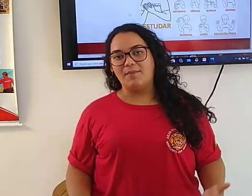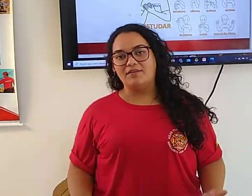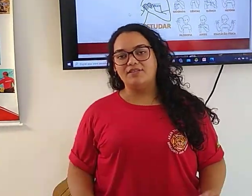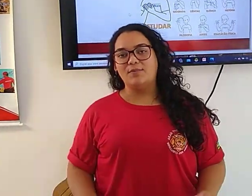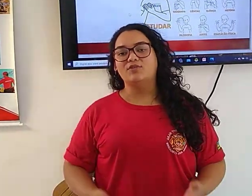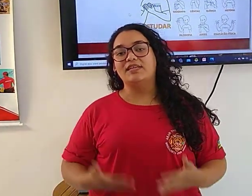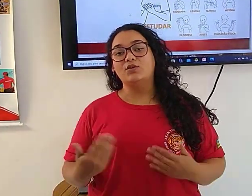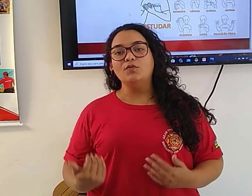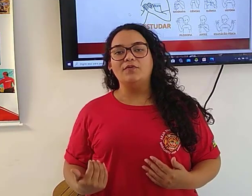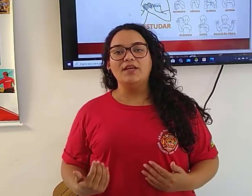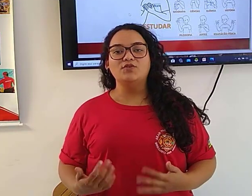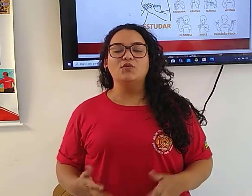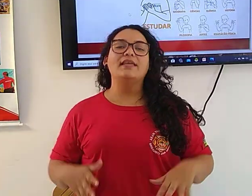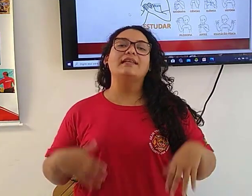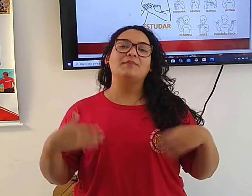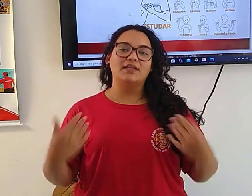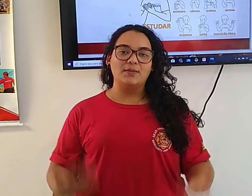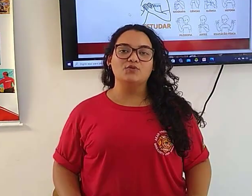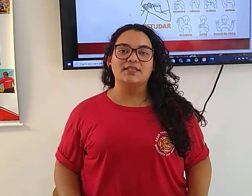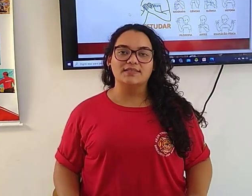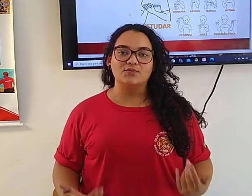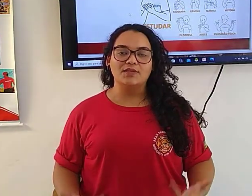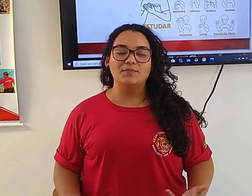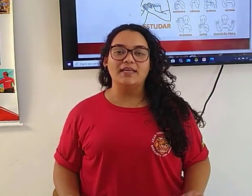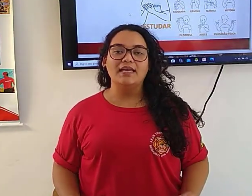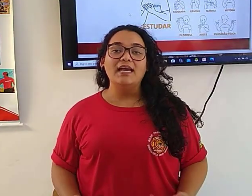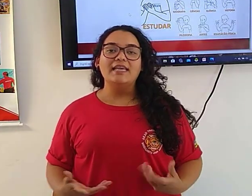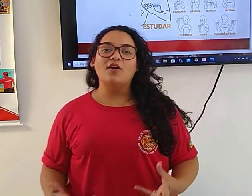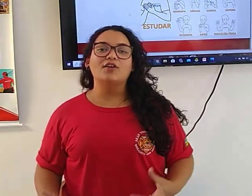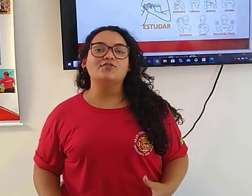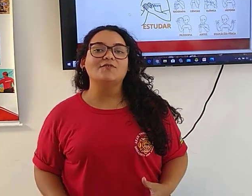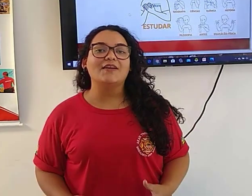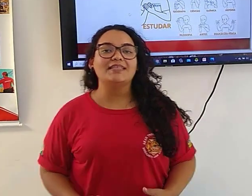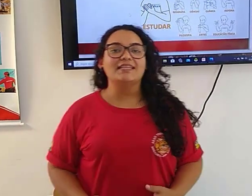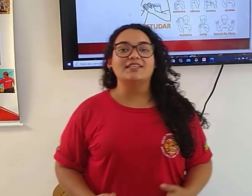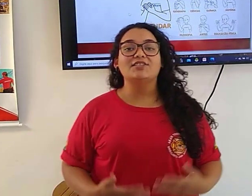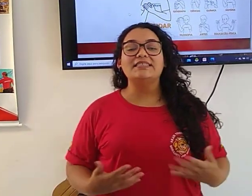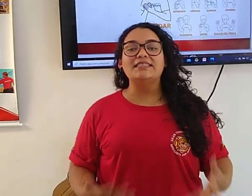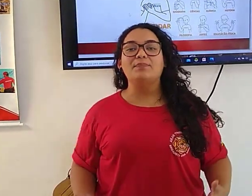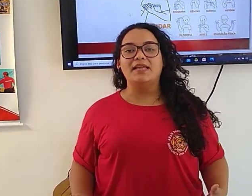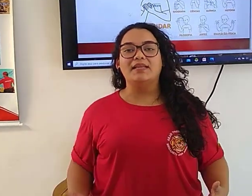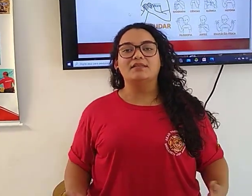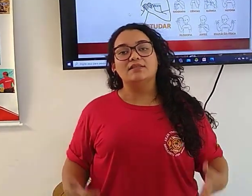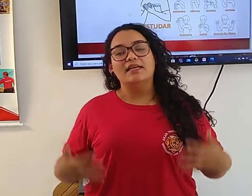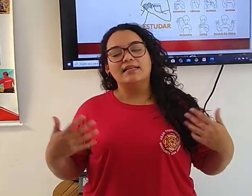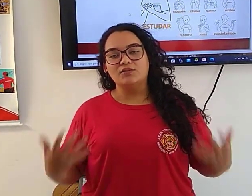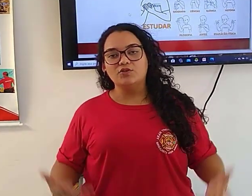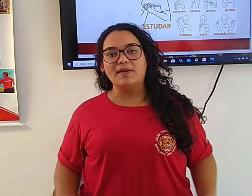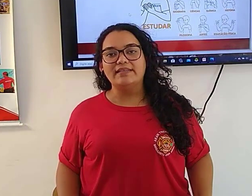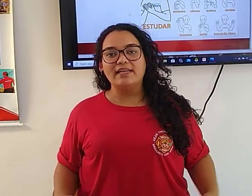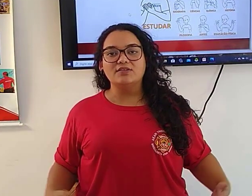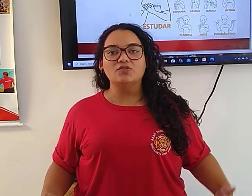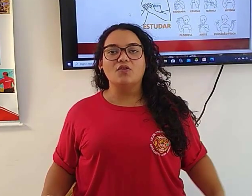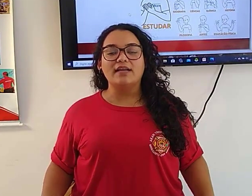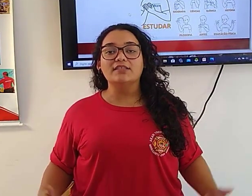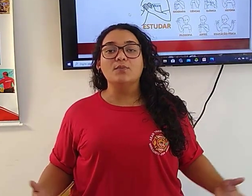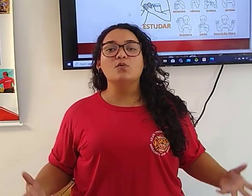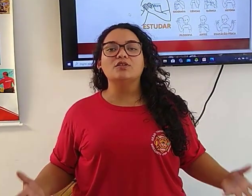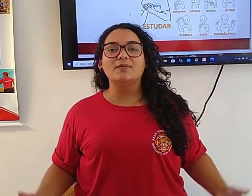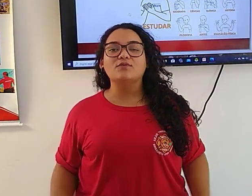de demonstrar no vídeo e na minha demonstração também. E agora a gente vai entrar nas disciplinas, que são as matérias escolares que muitos alunos